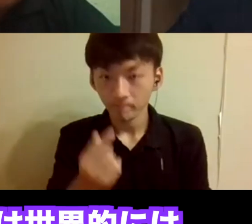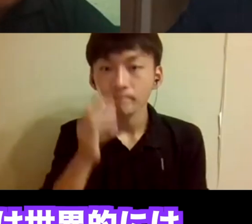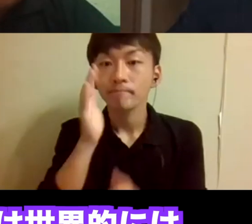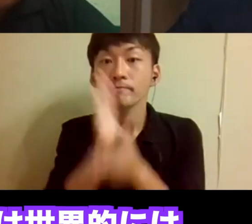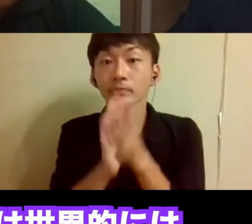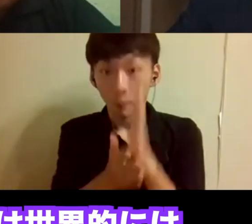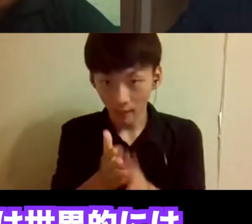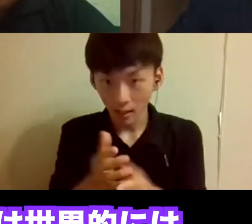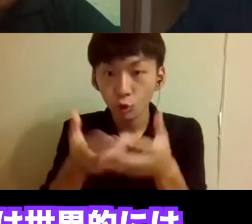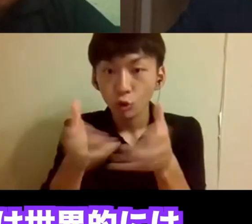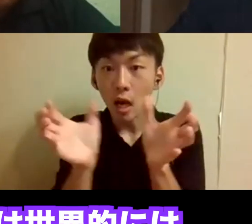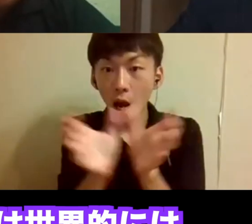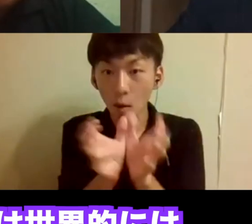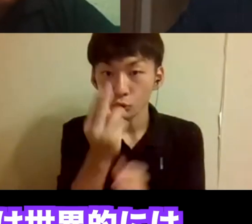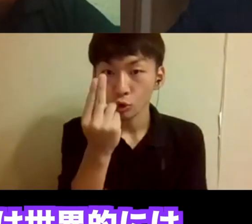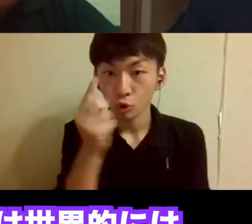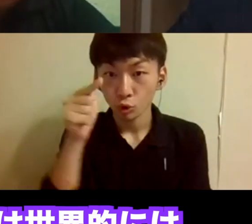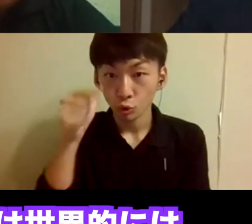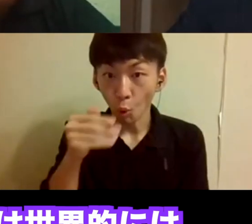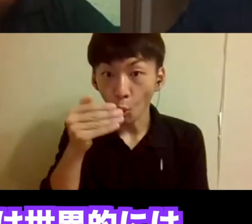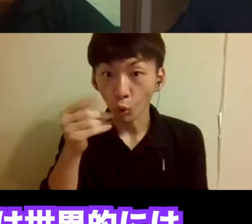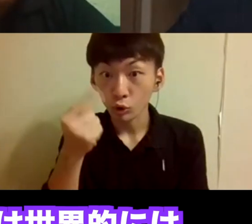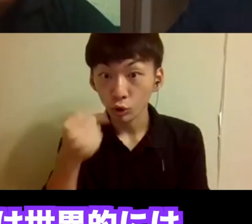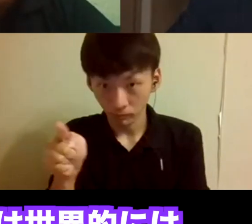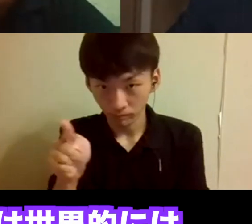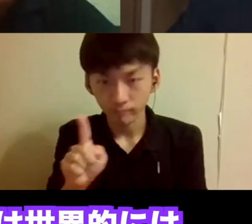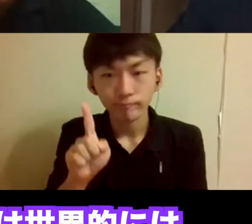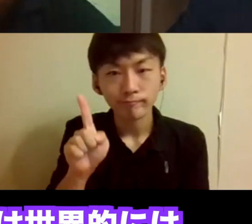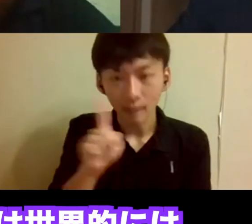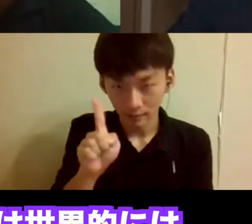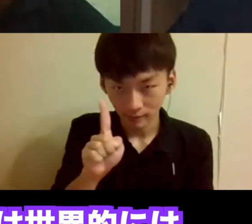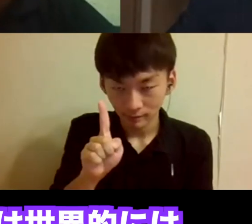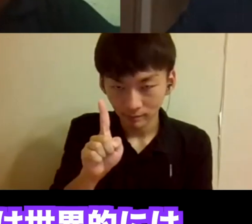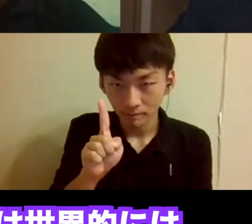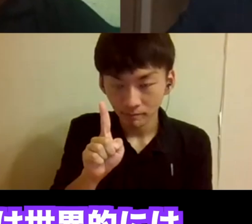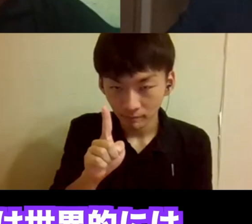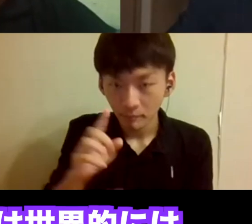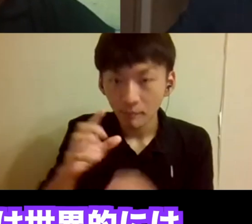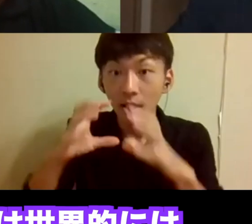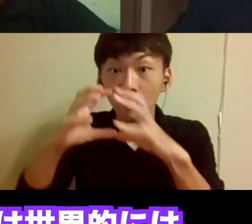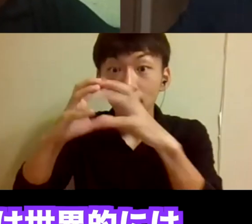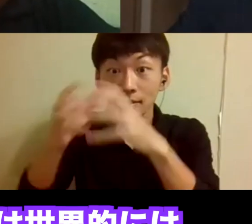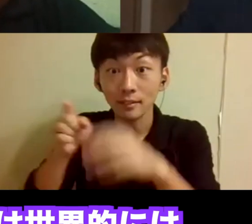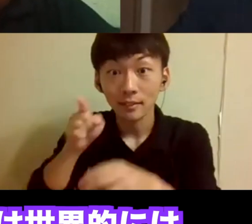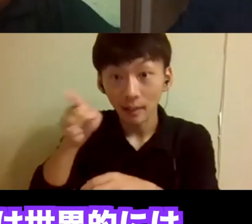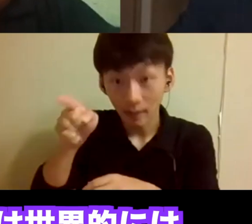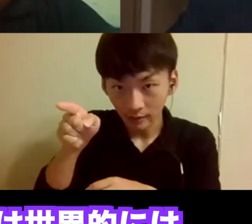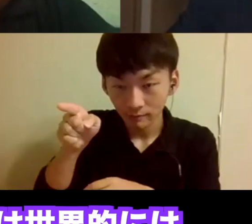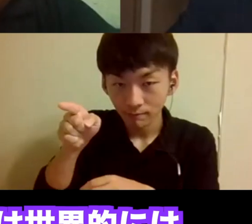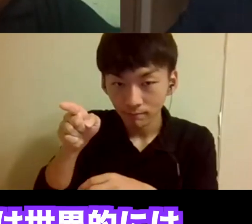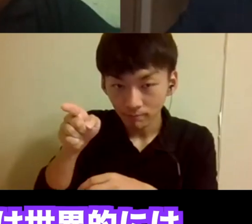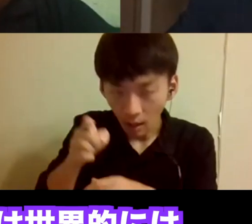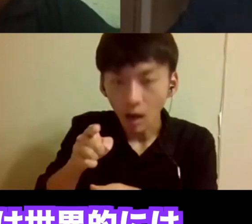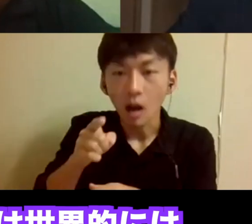君なんですけどあの世界的にはですねこうファントークンなんて呼ばれているものなんですけど